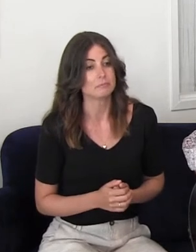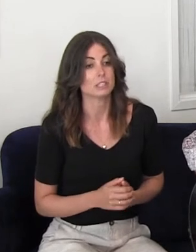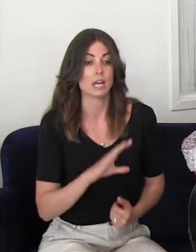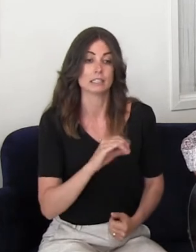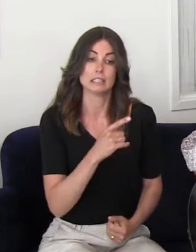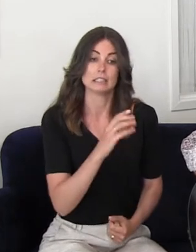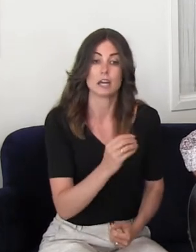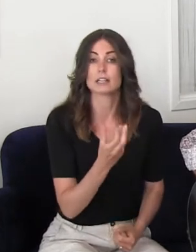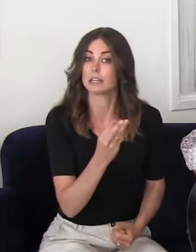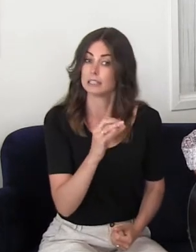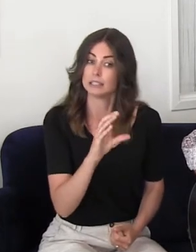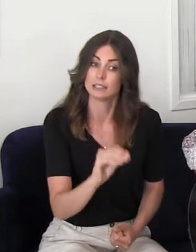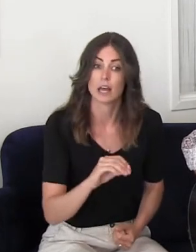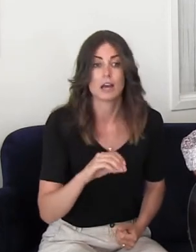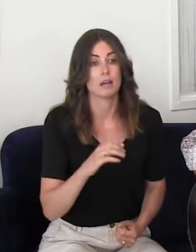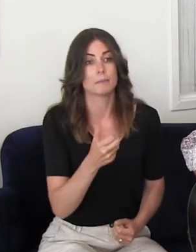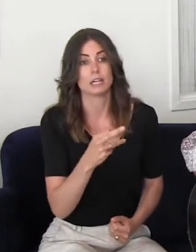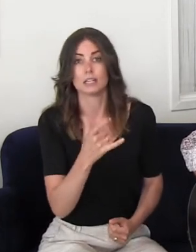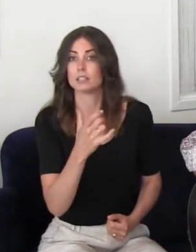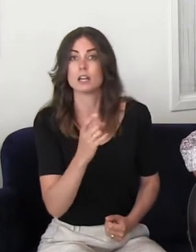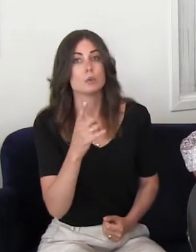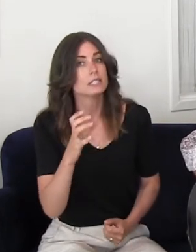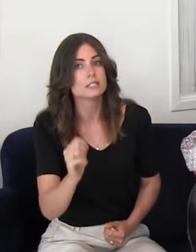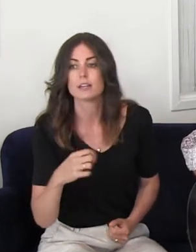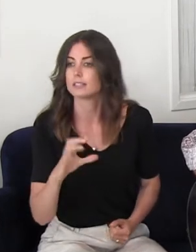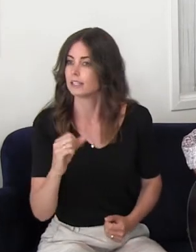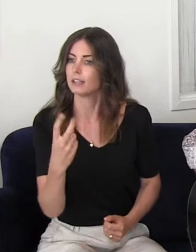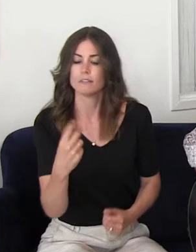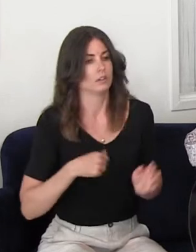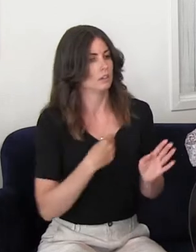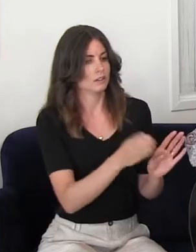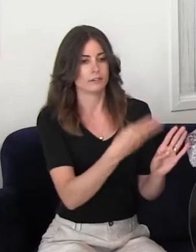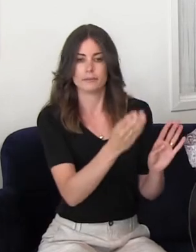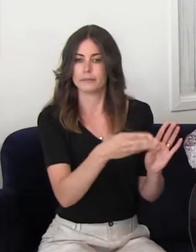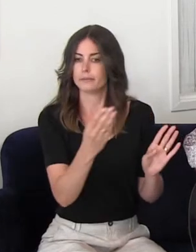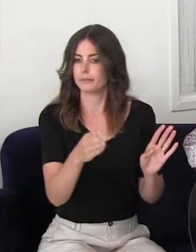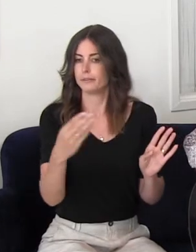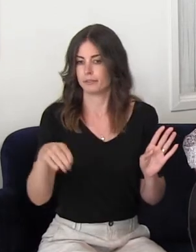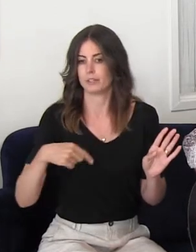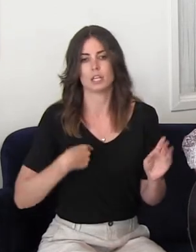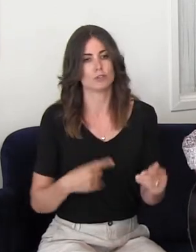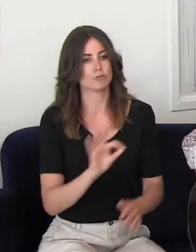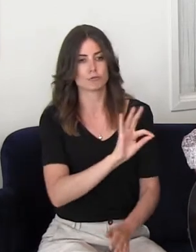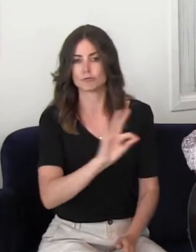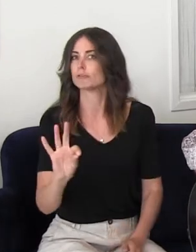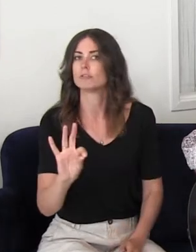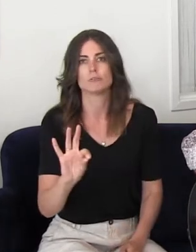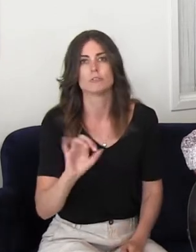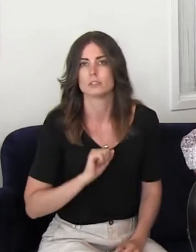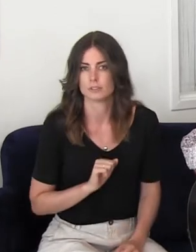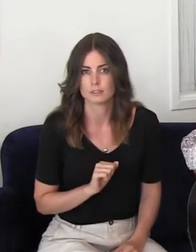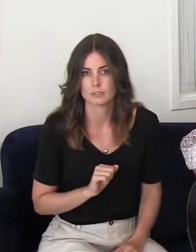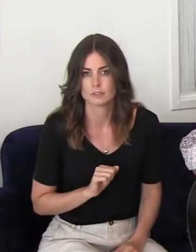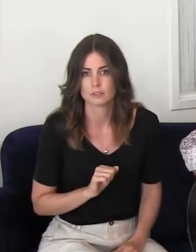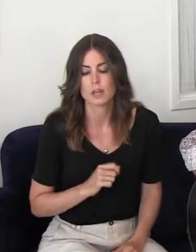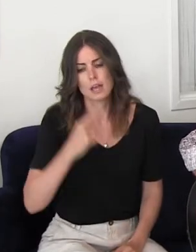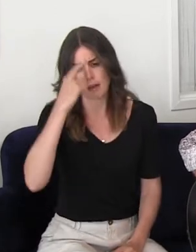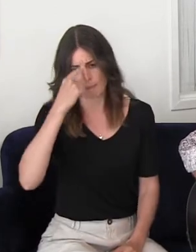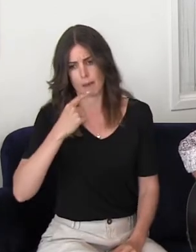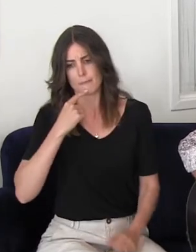Anita och Karina, Britt, Louise och Siv. Ja, 100 andra damer fick jag stryka ut mitt liv. För